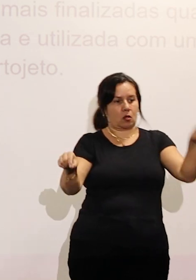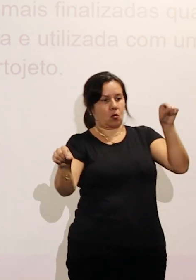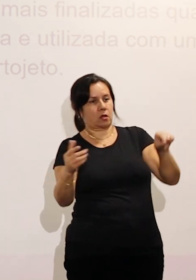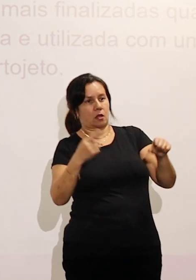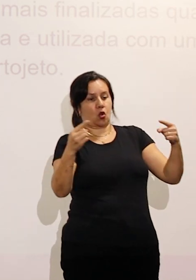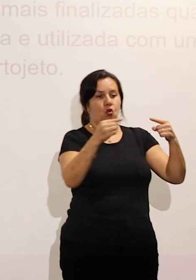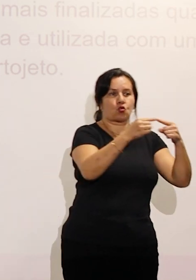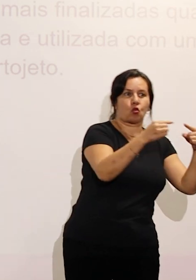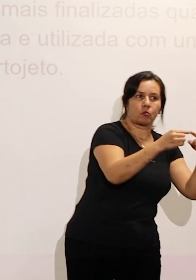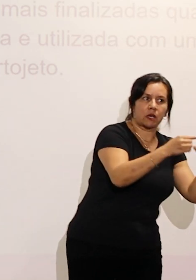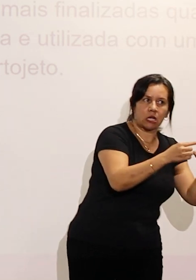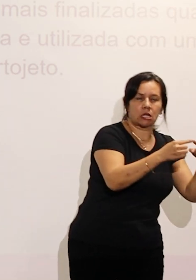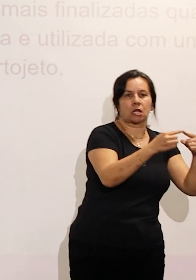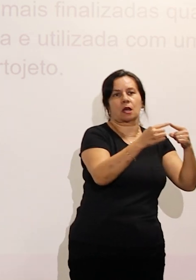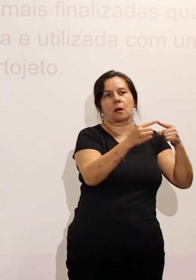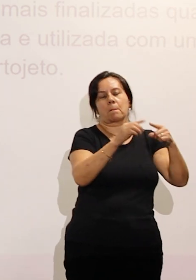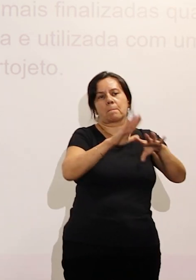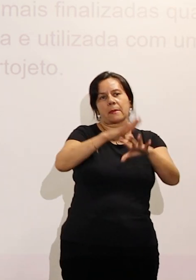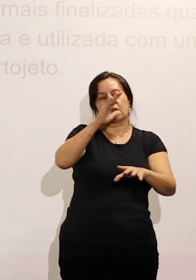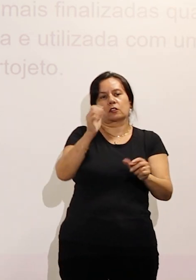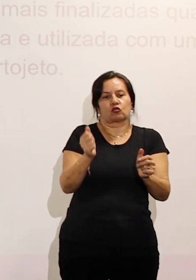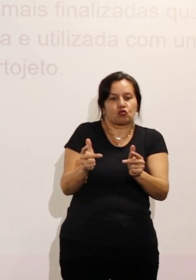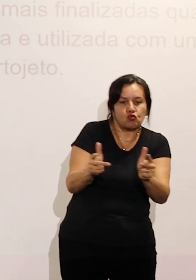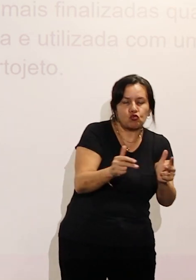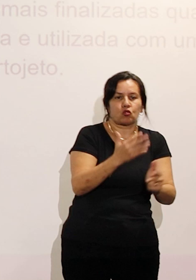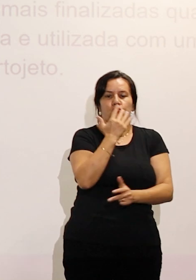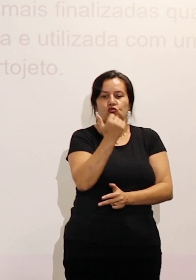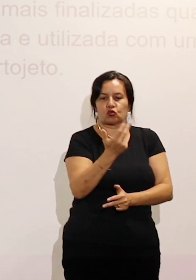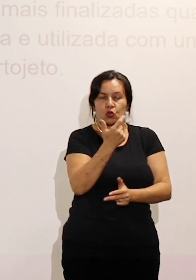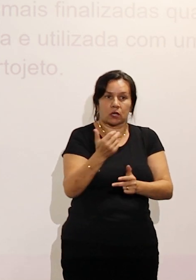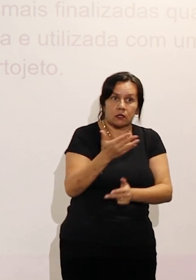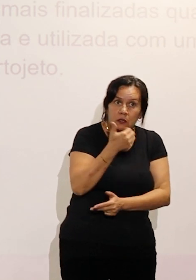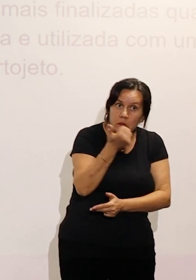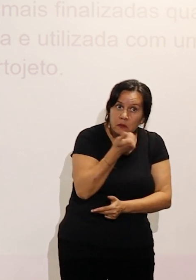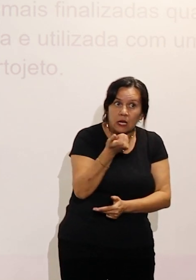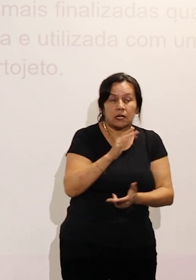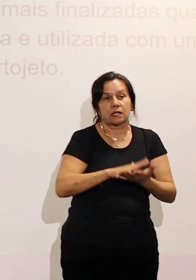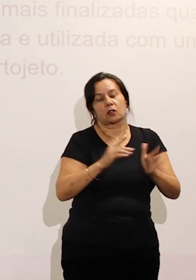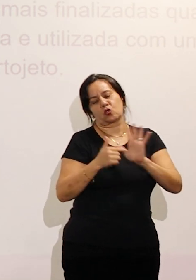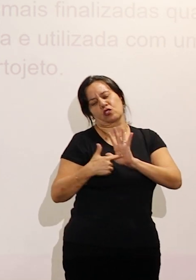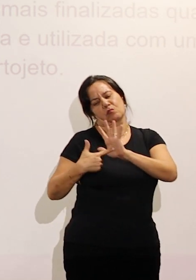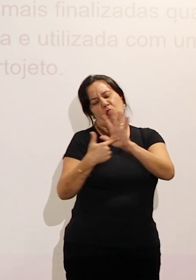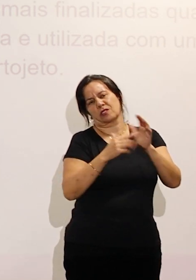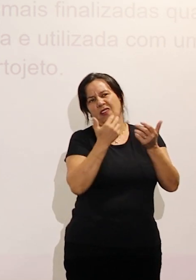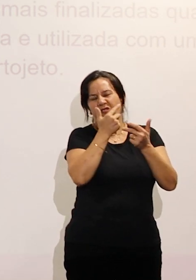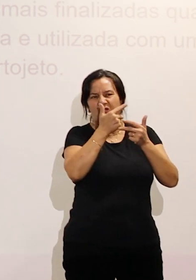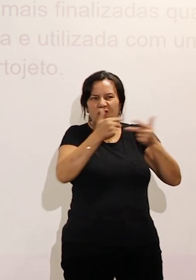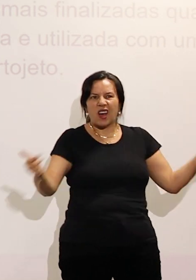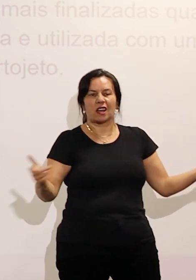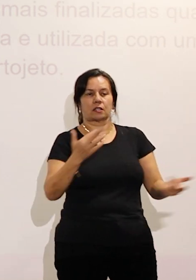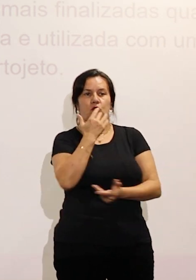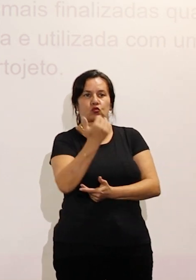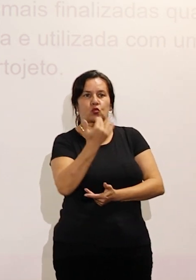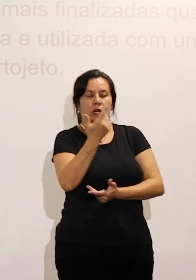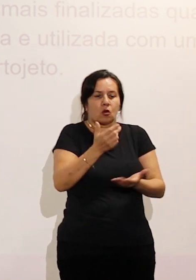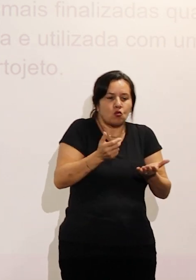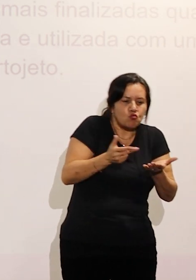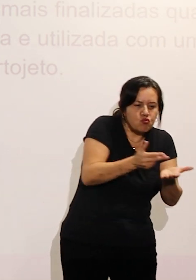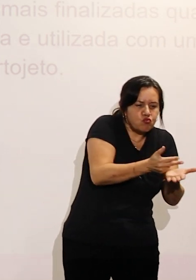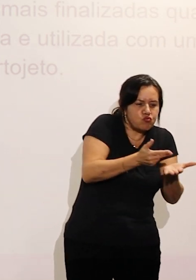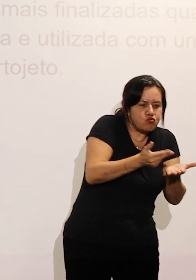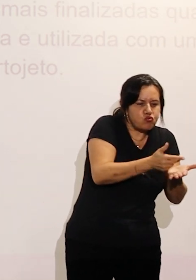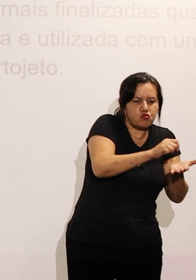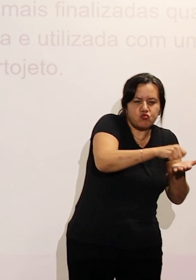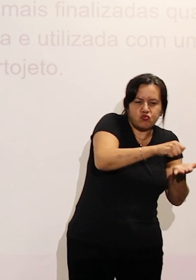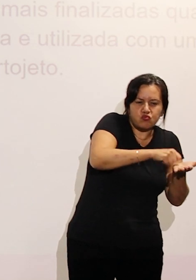versão combina mais com o jogo, quais são as cores que ficam melhor. Então, às vezes, a gente faz proposta de cor. Aí vai ser o quê? Vai ser, às vezes, um rascunho bem rabiscado,